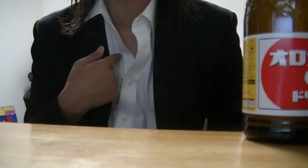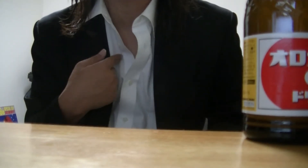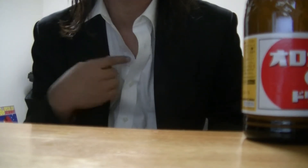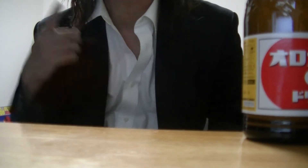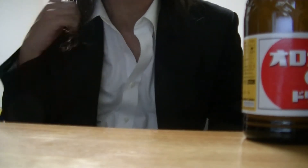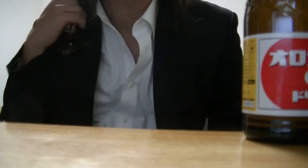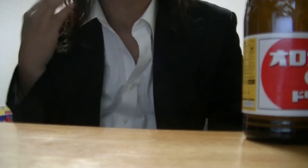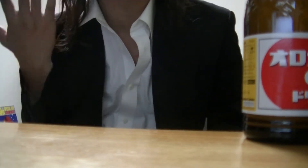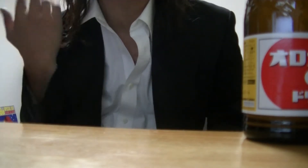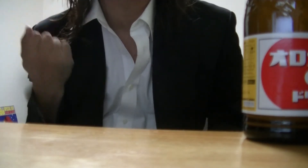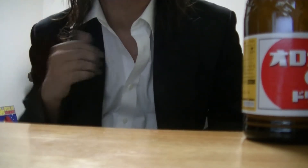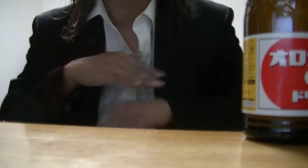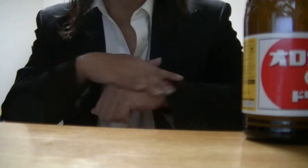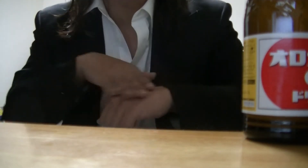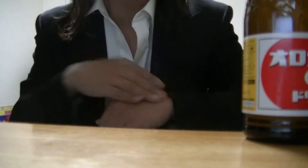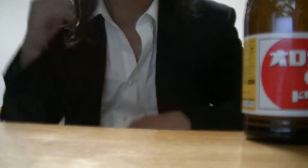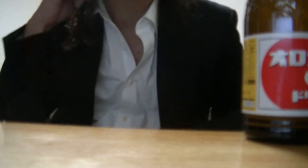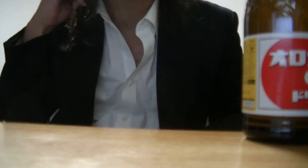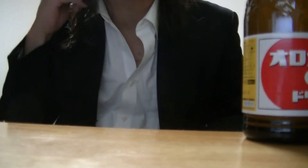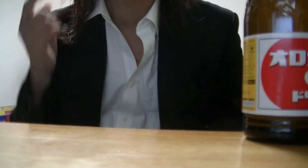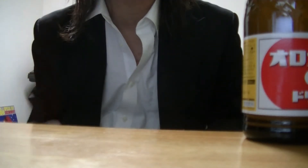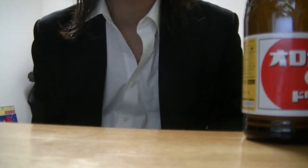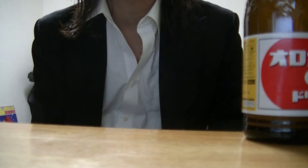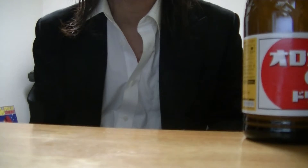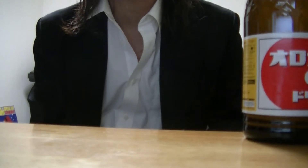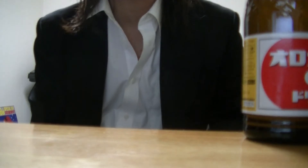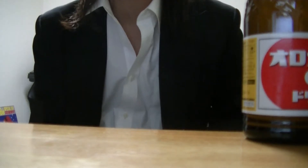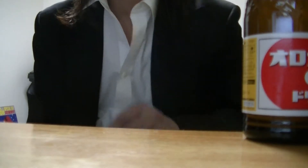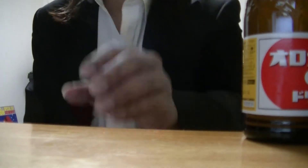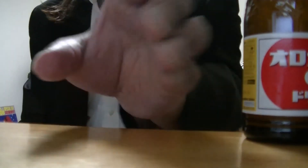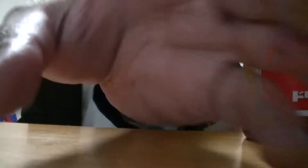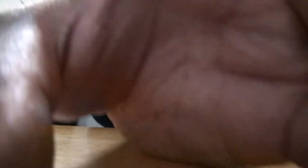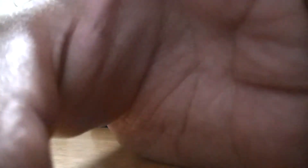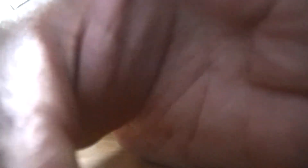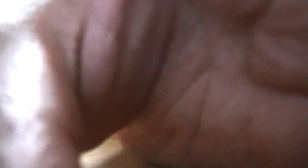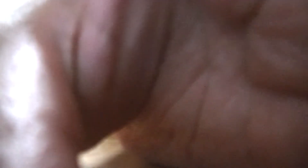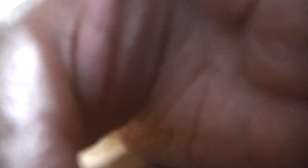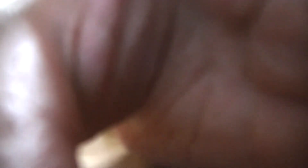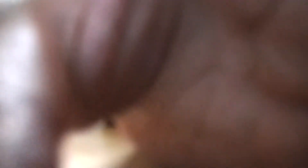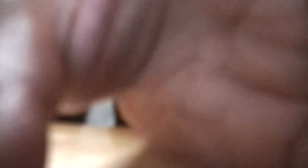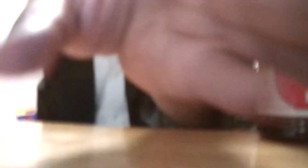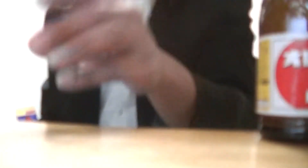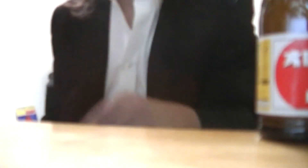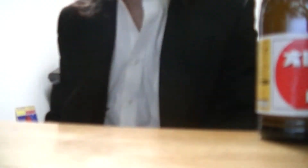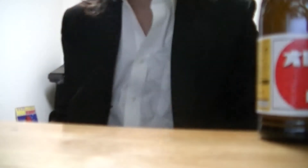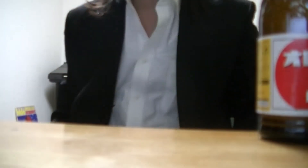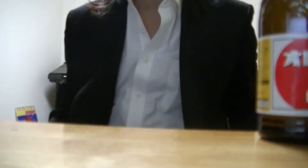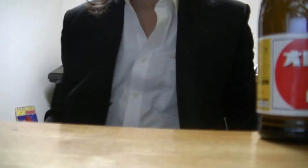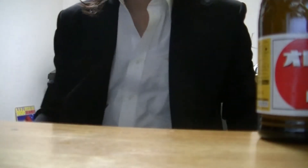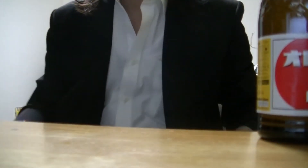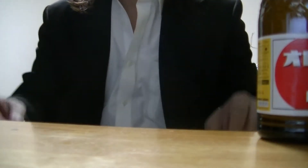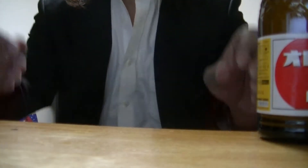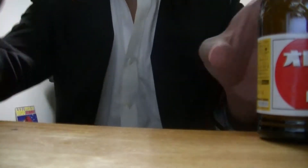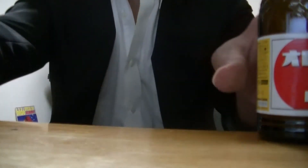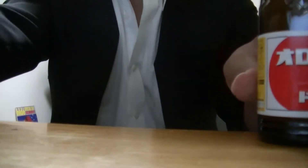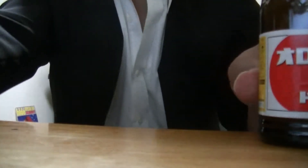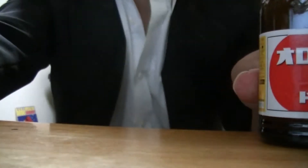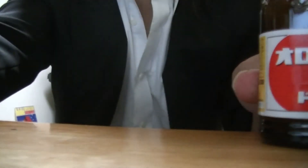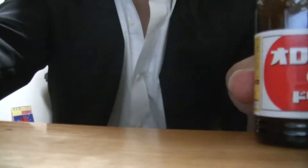ておくことが大事だなっていうふうに思ってます。で、あとインターネット、インターネットの情報はメリットは無料であること、そ